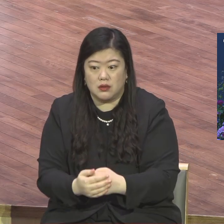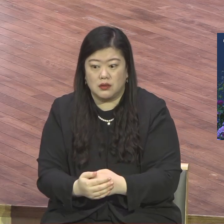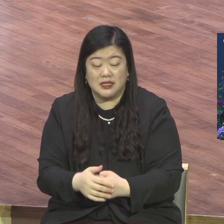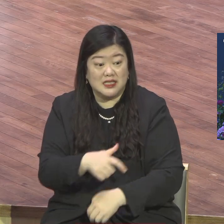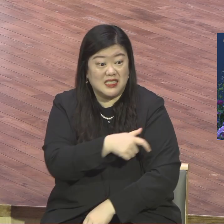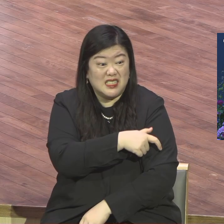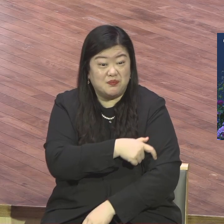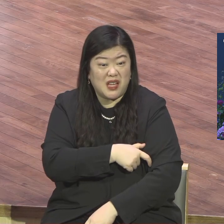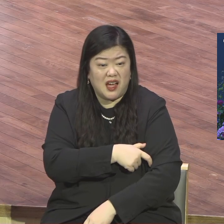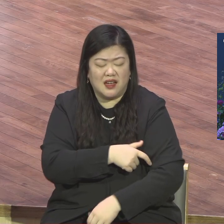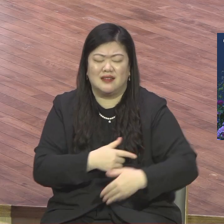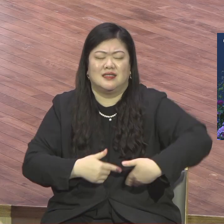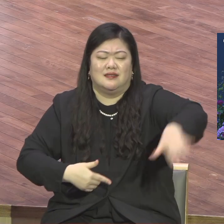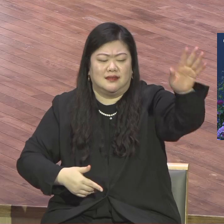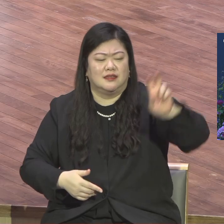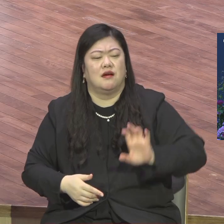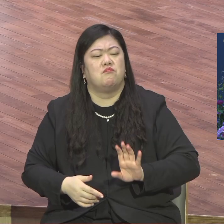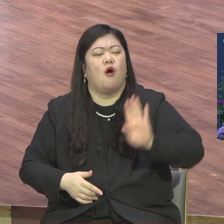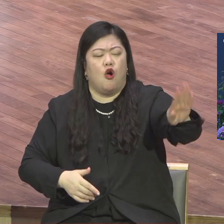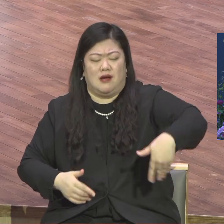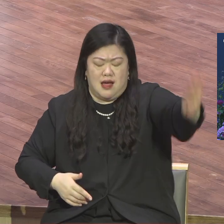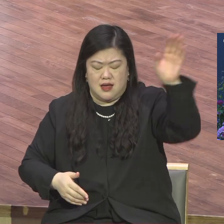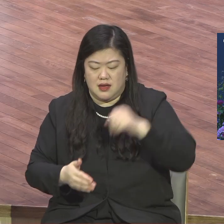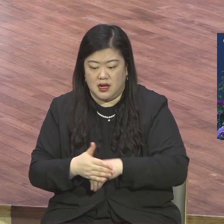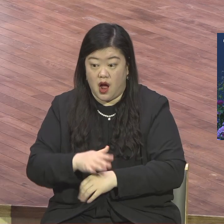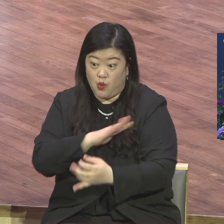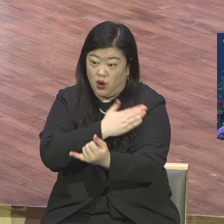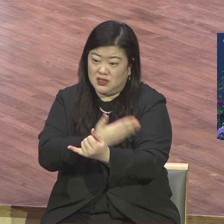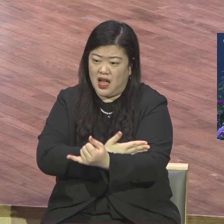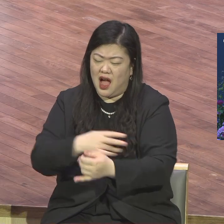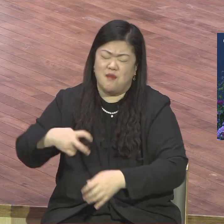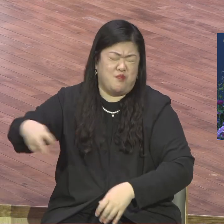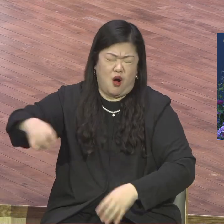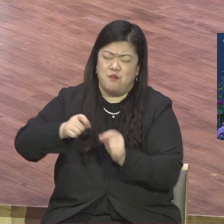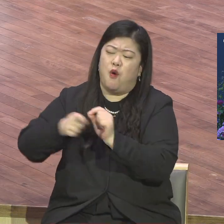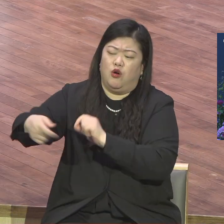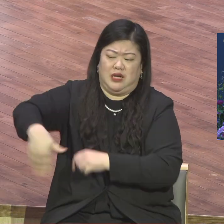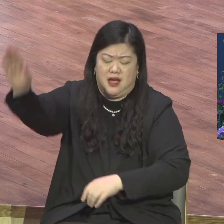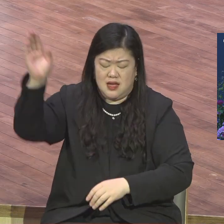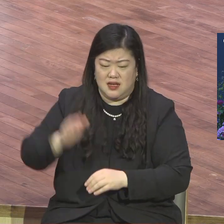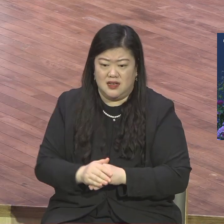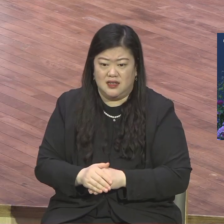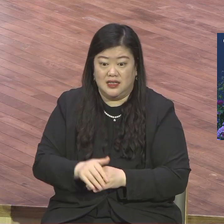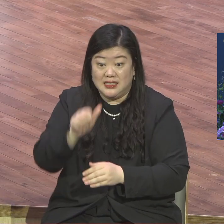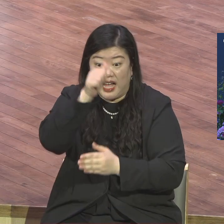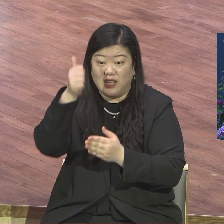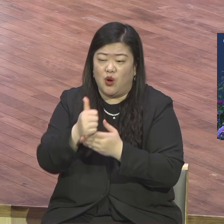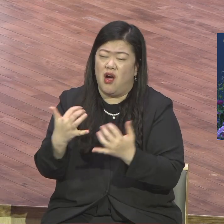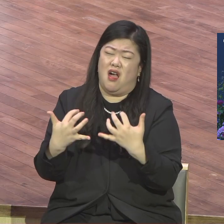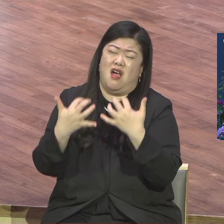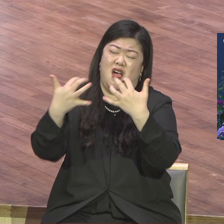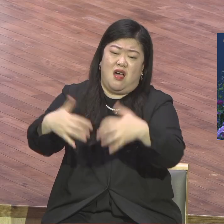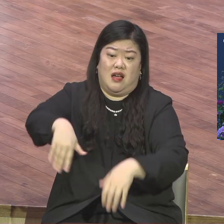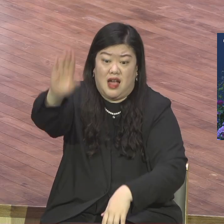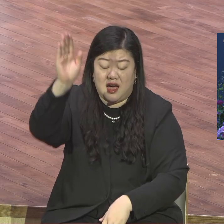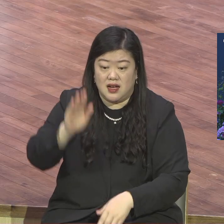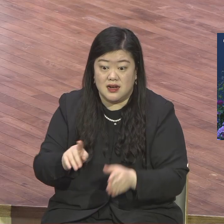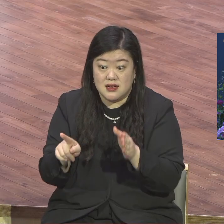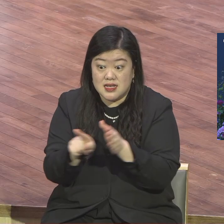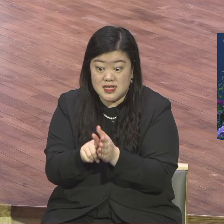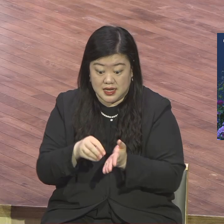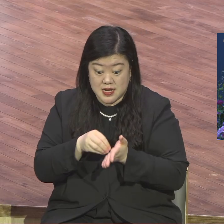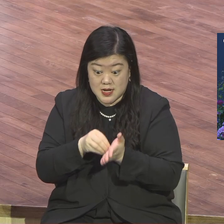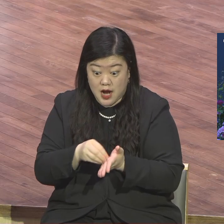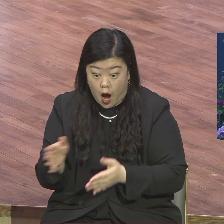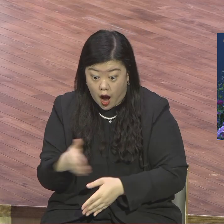제일 잘 보이 좋은 자리에 세가지고 초청한. 그래 앉고 싶거든 남편 데려와요. 자식을